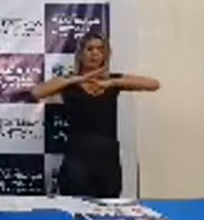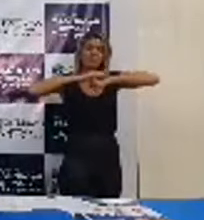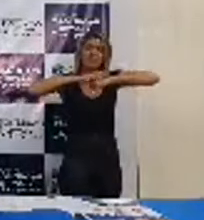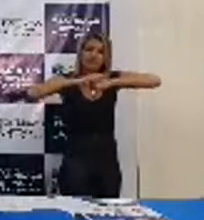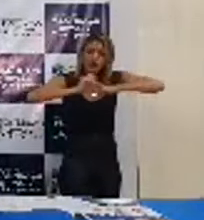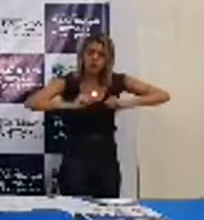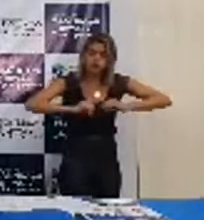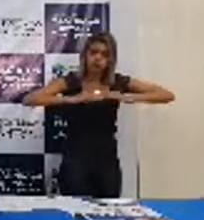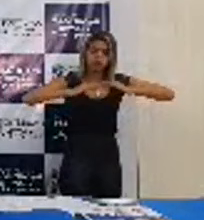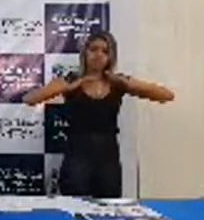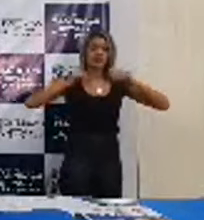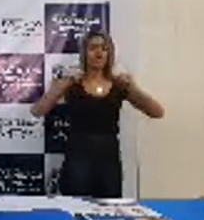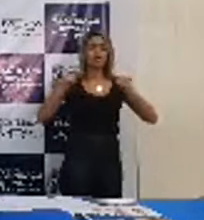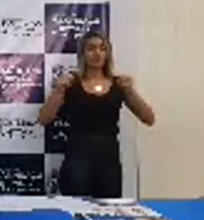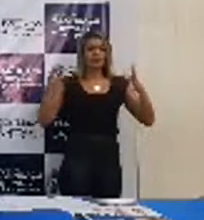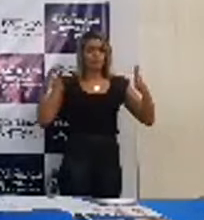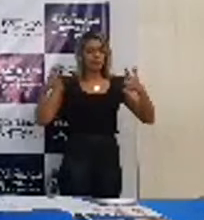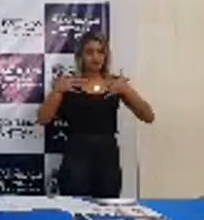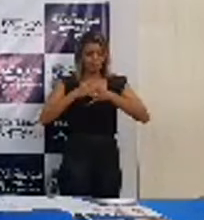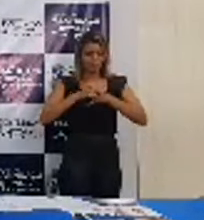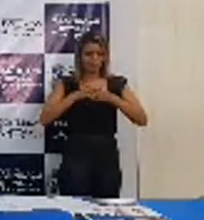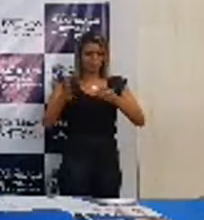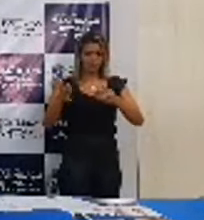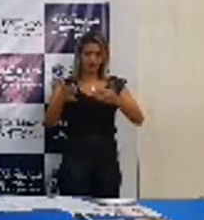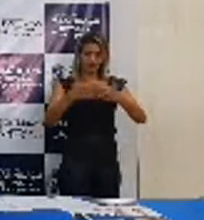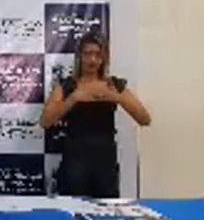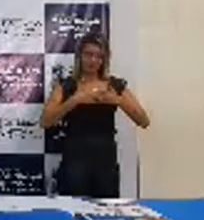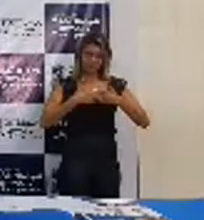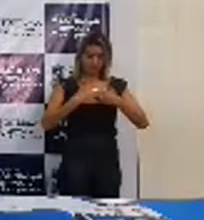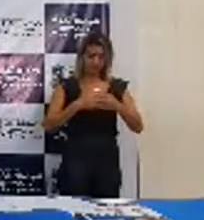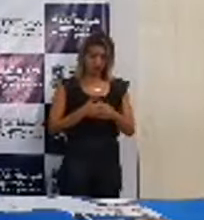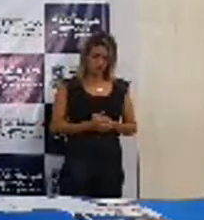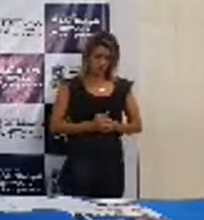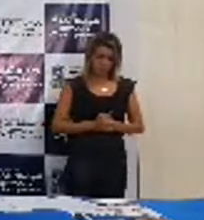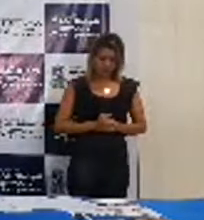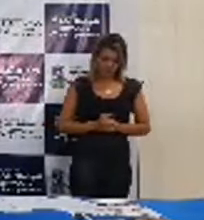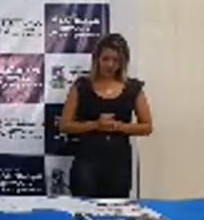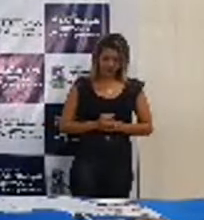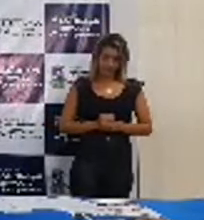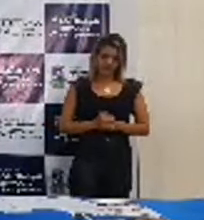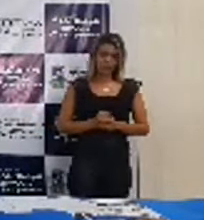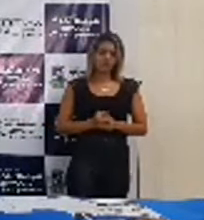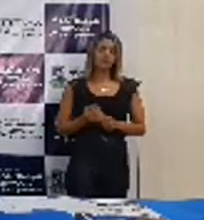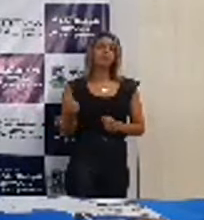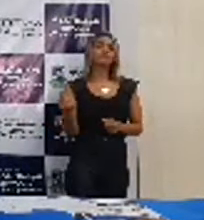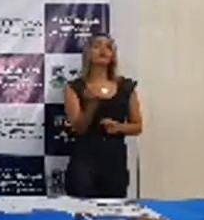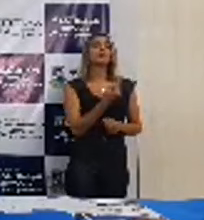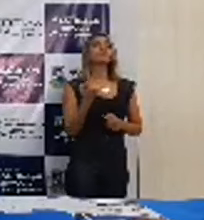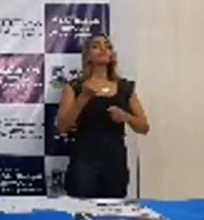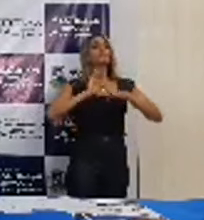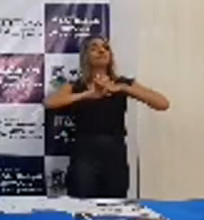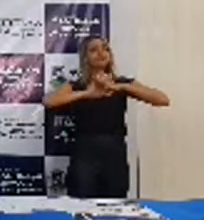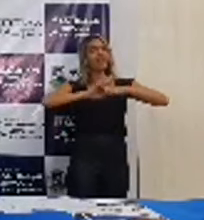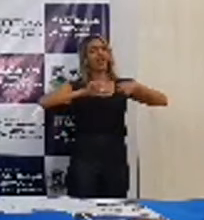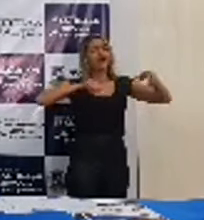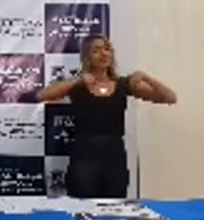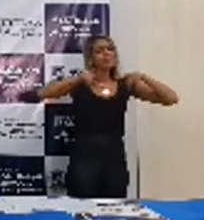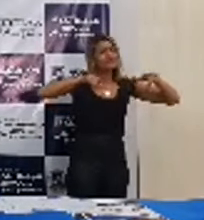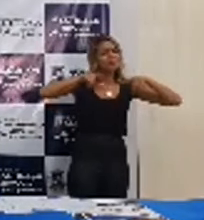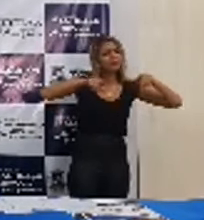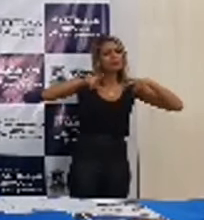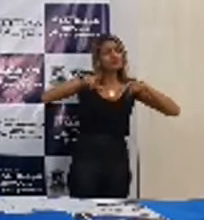vamos ampliar. A gente demanda hoje de ajuda, a união do empresário, do município, da saúde, do